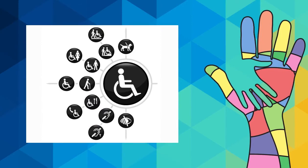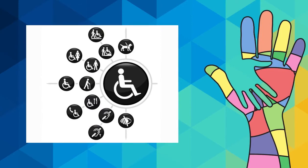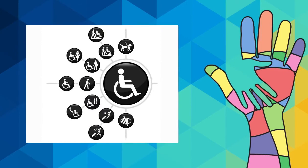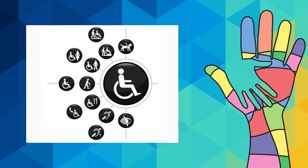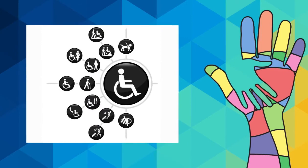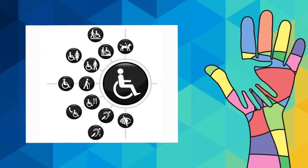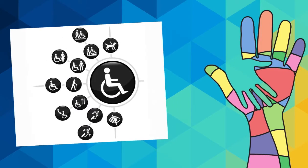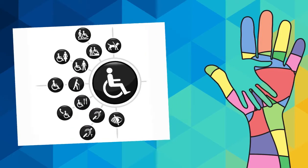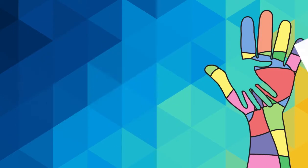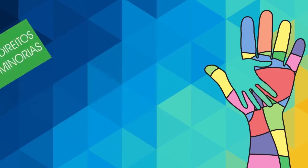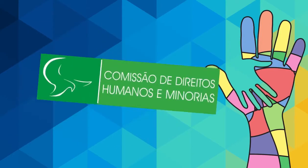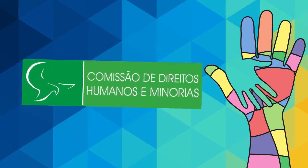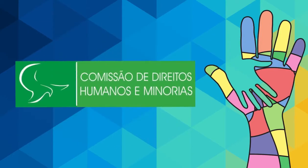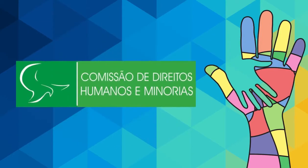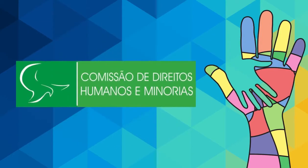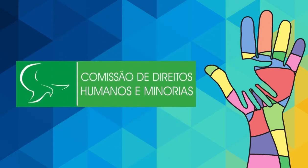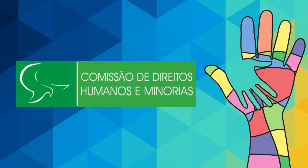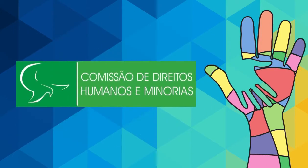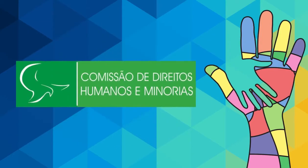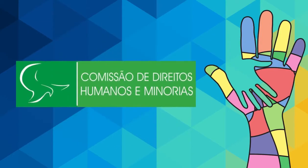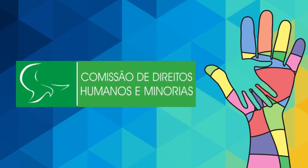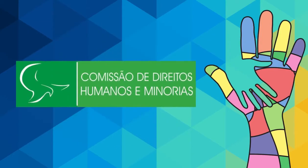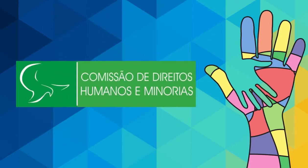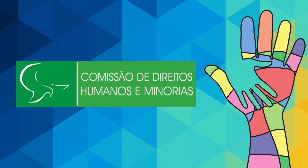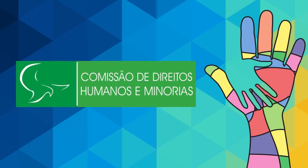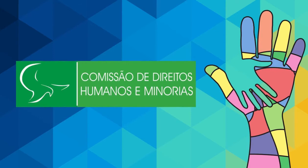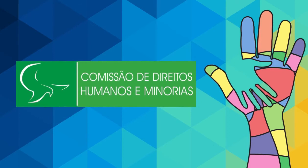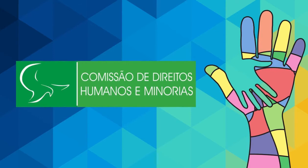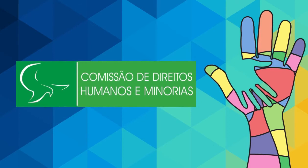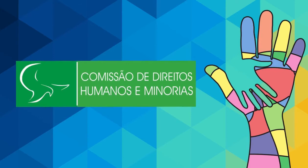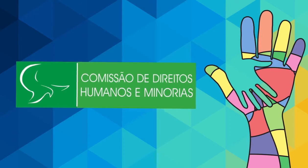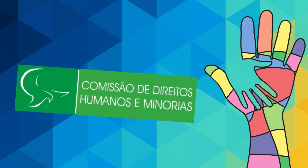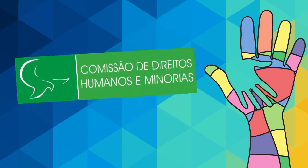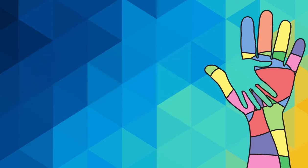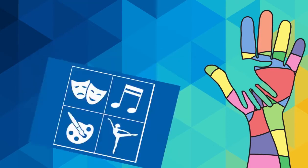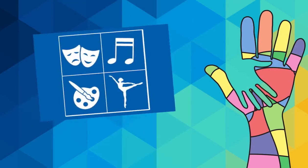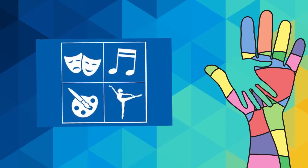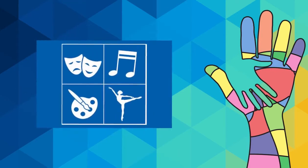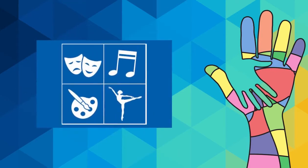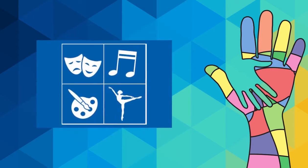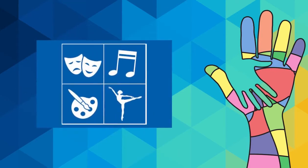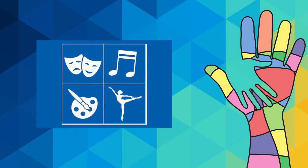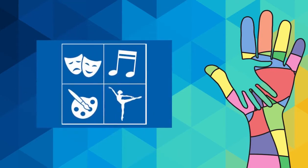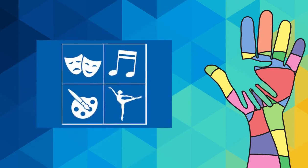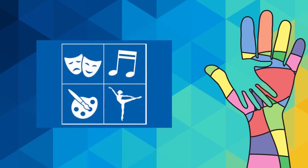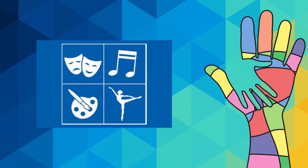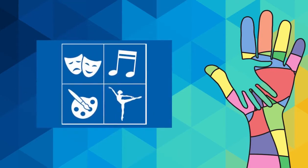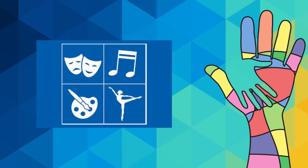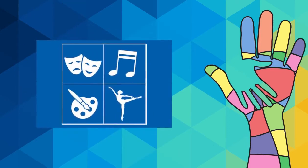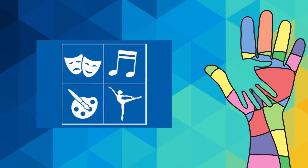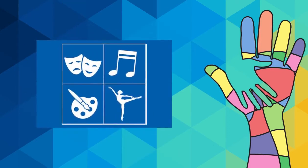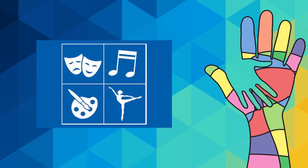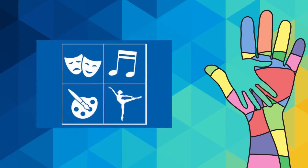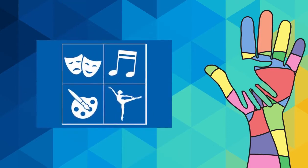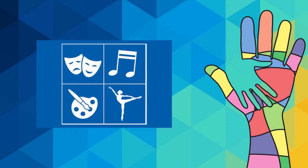sociais, foi aprovada na Comissão de Direitos Humanos do Senado. Na área de cultura, prevê a obrigatoriedade dos